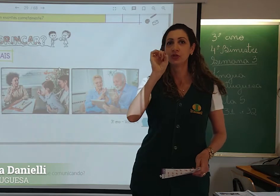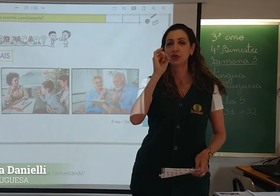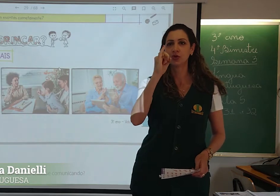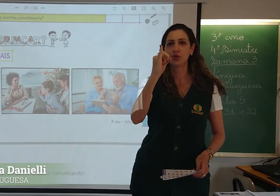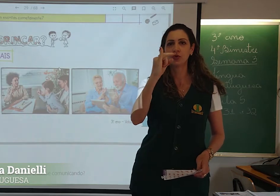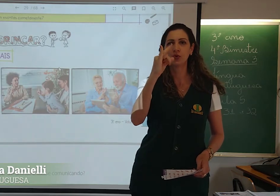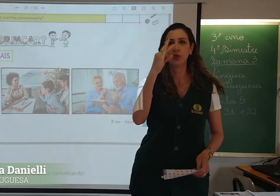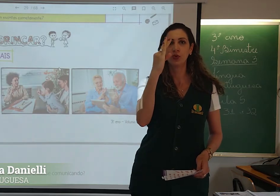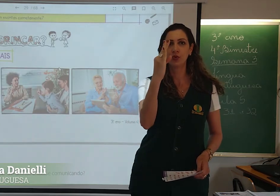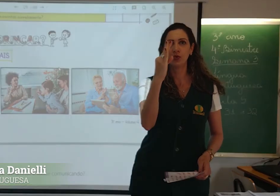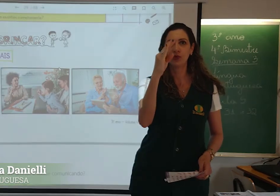tudo